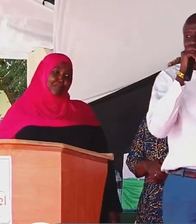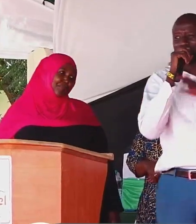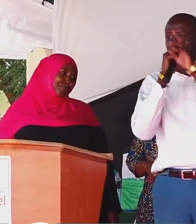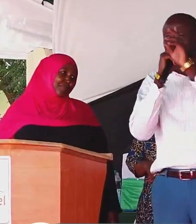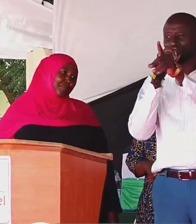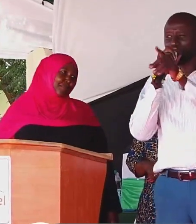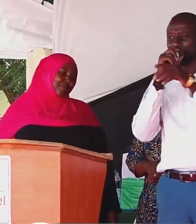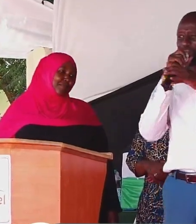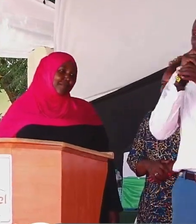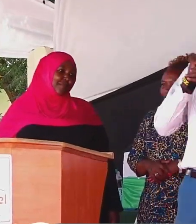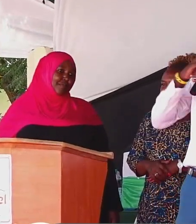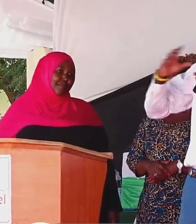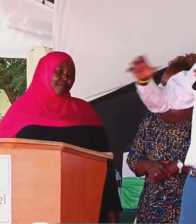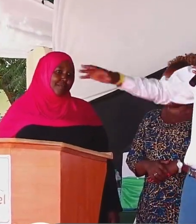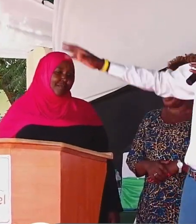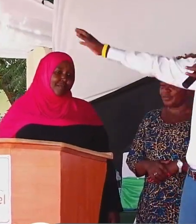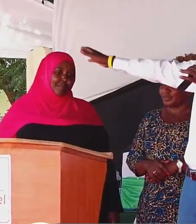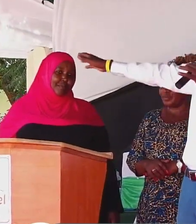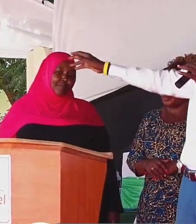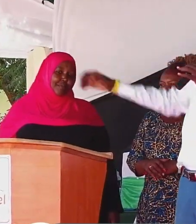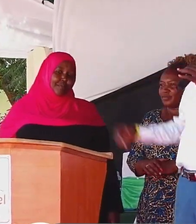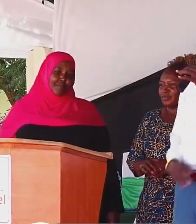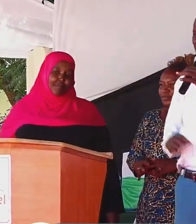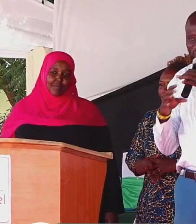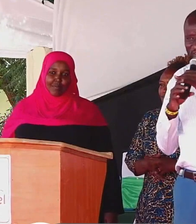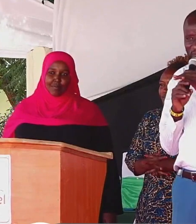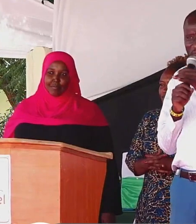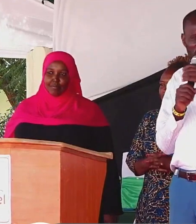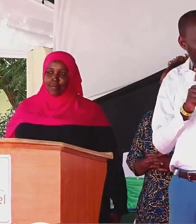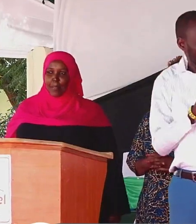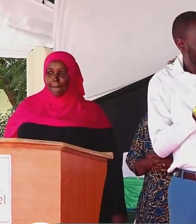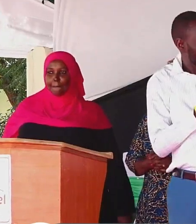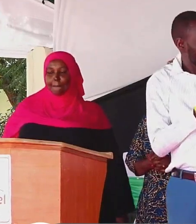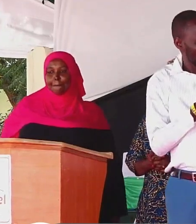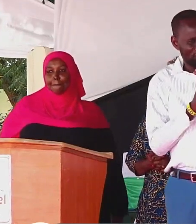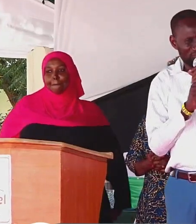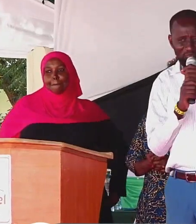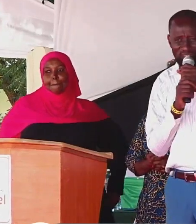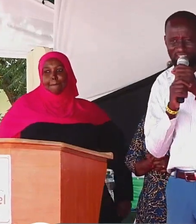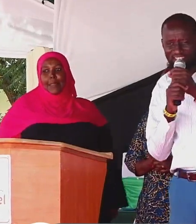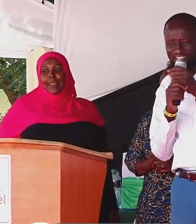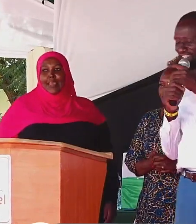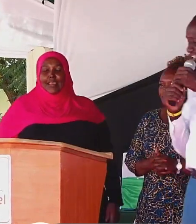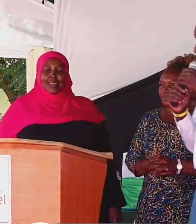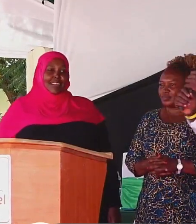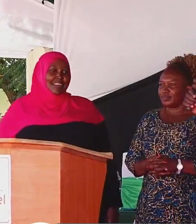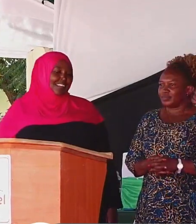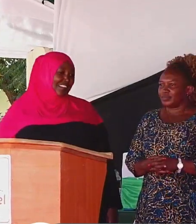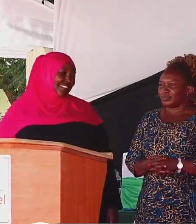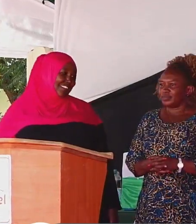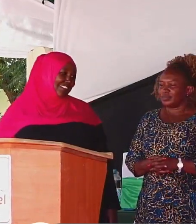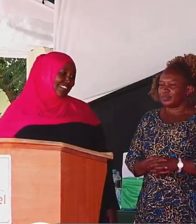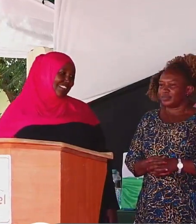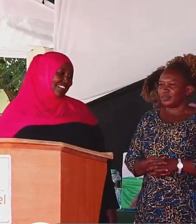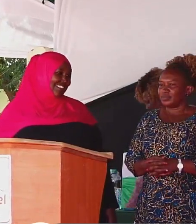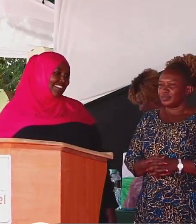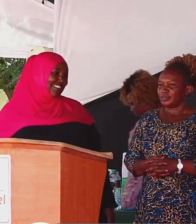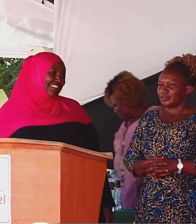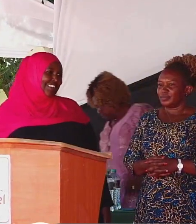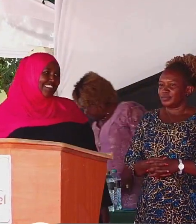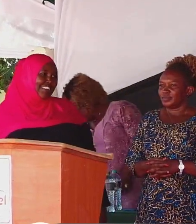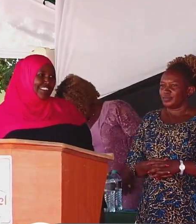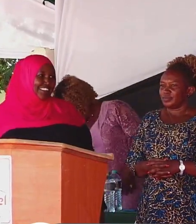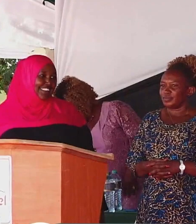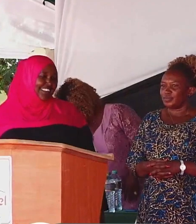Asante sauti kwa sababu ya kule na kasi. Hii mambo ya demonstration najua inatusumbua sana. Yeye